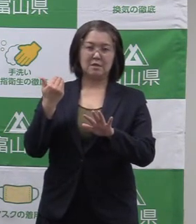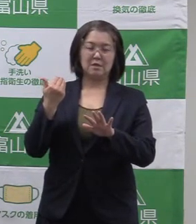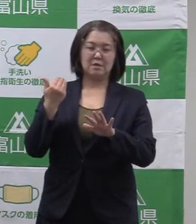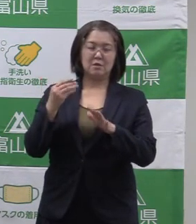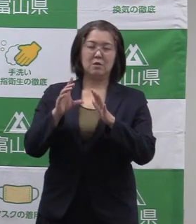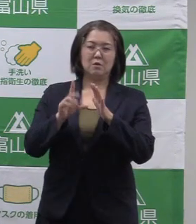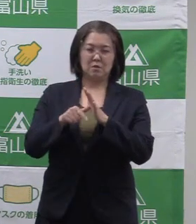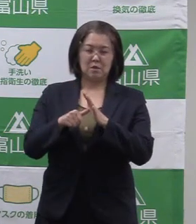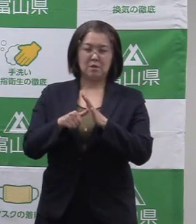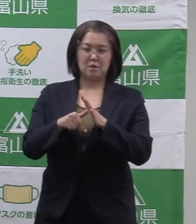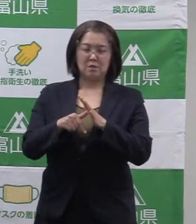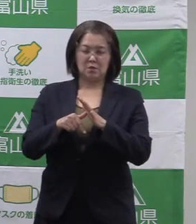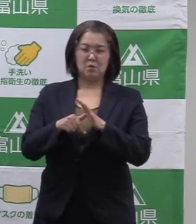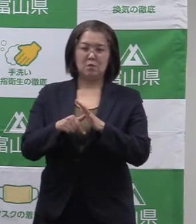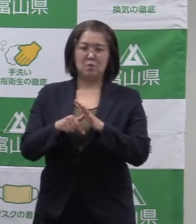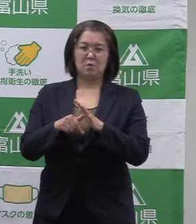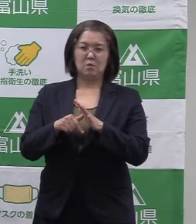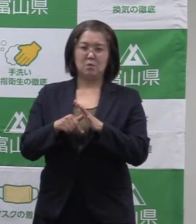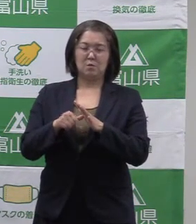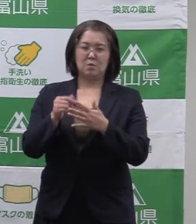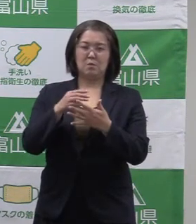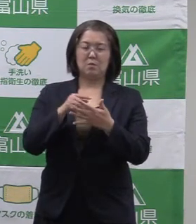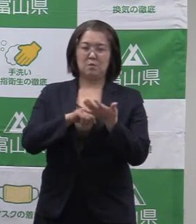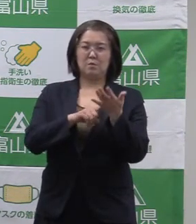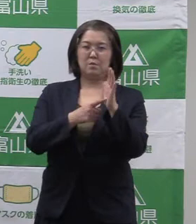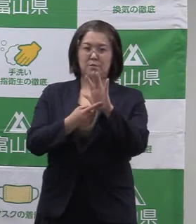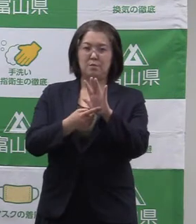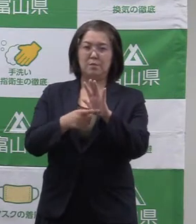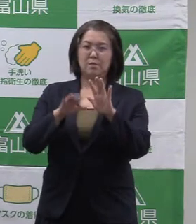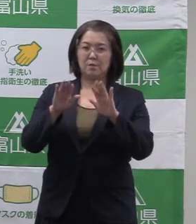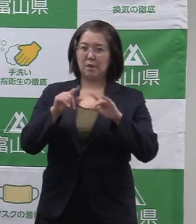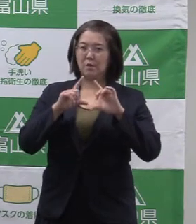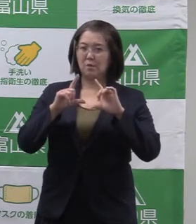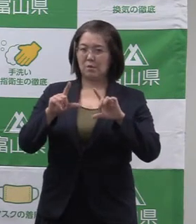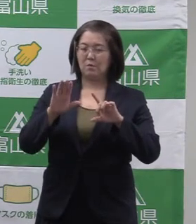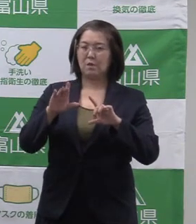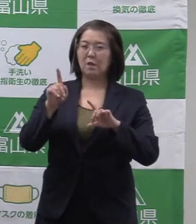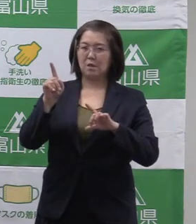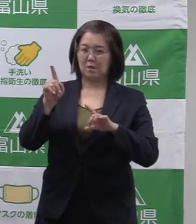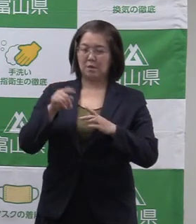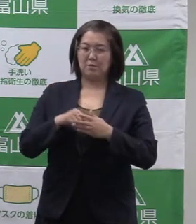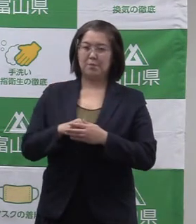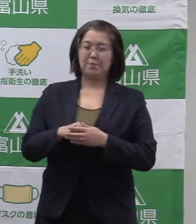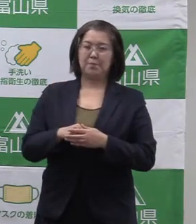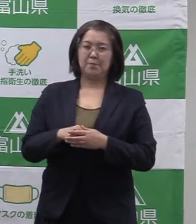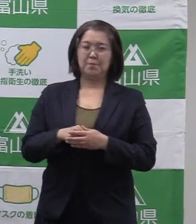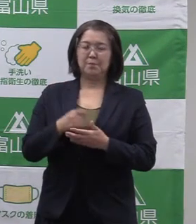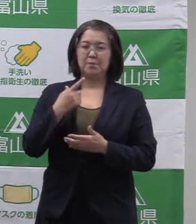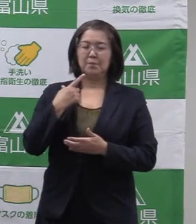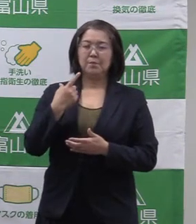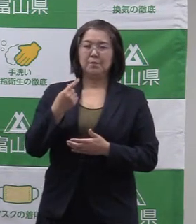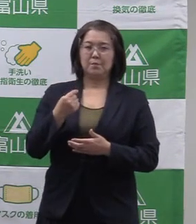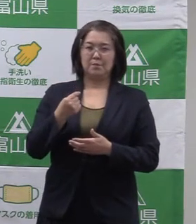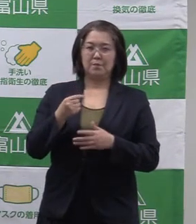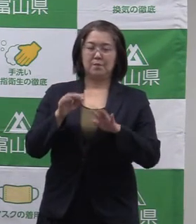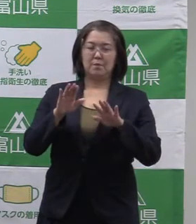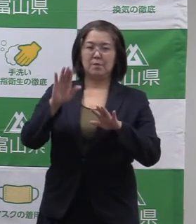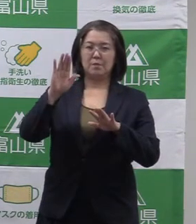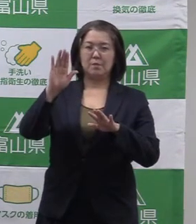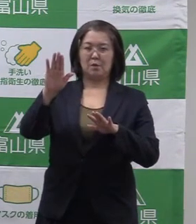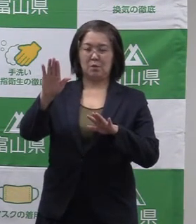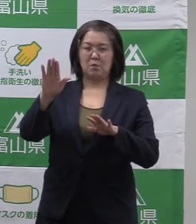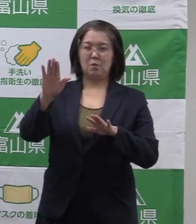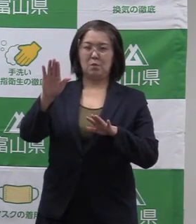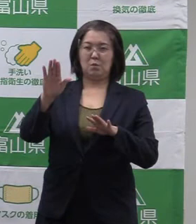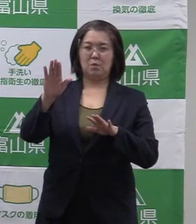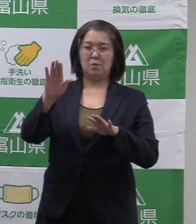でのことだというふうに尾身さんも答えておられましたが、やはり今後、